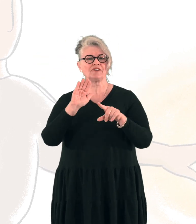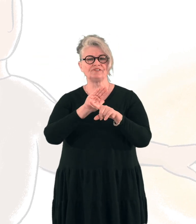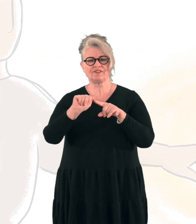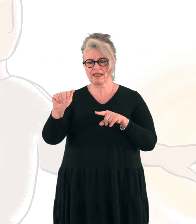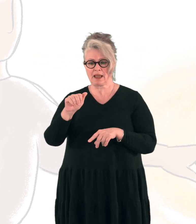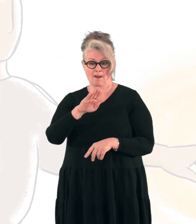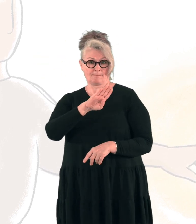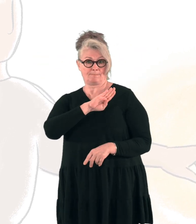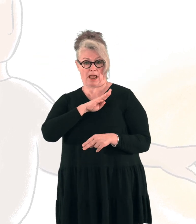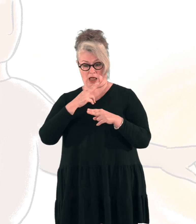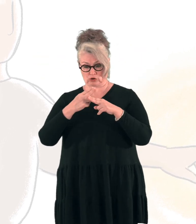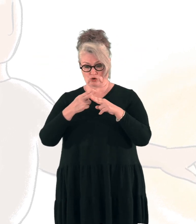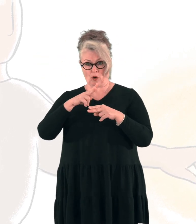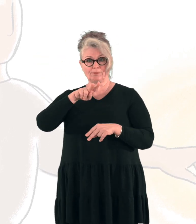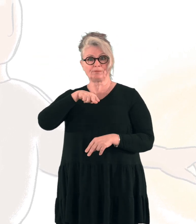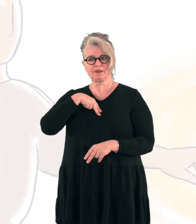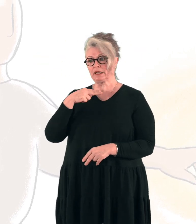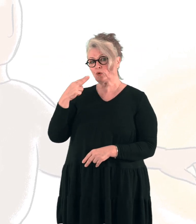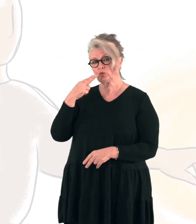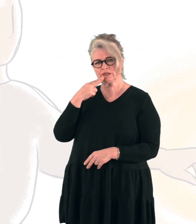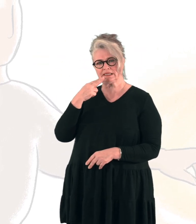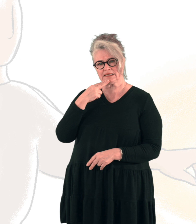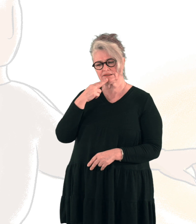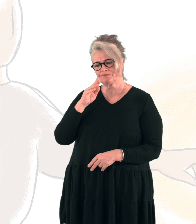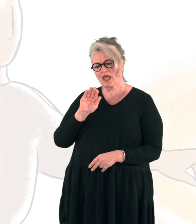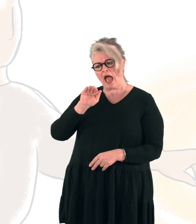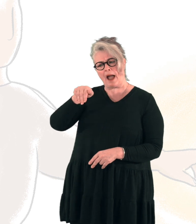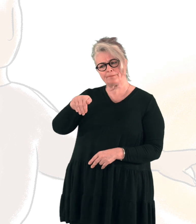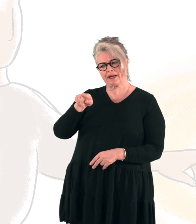en mon nom il ne peut pas dire du mal de moi tout de suite